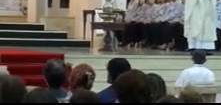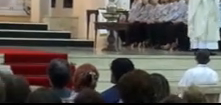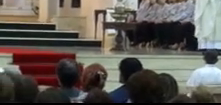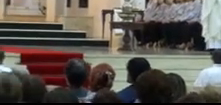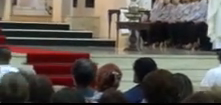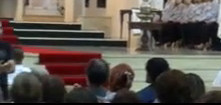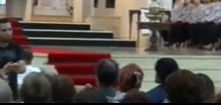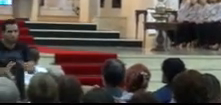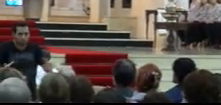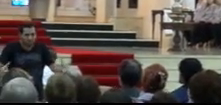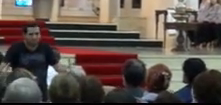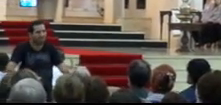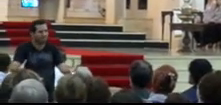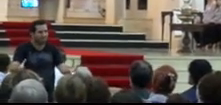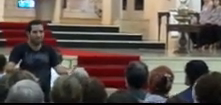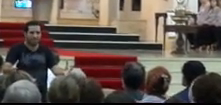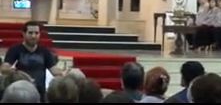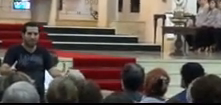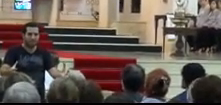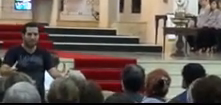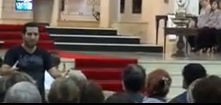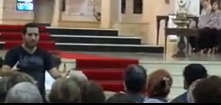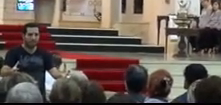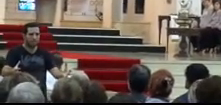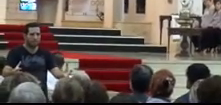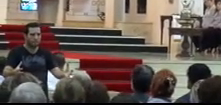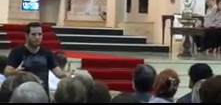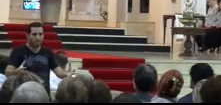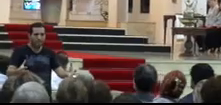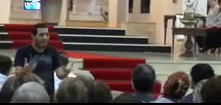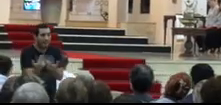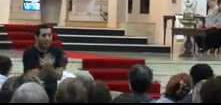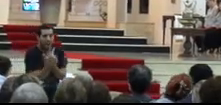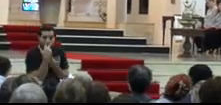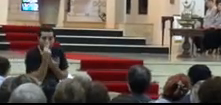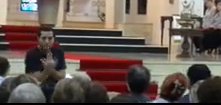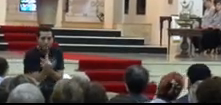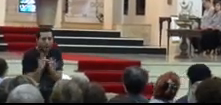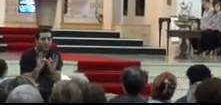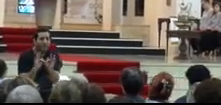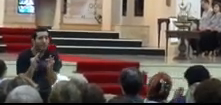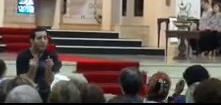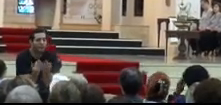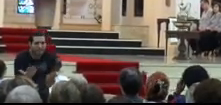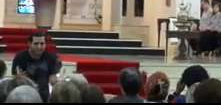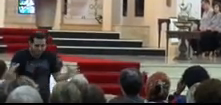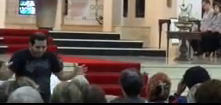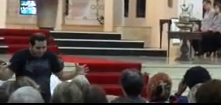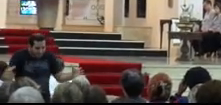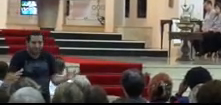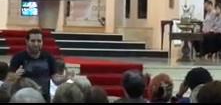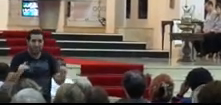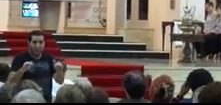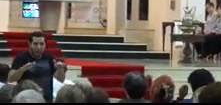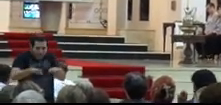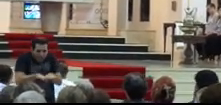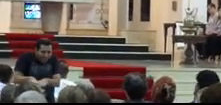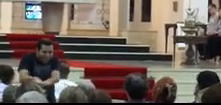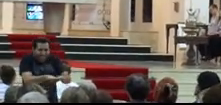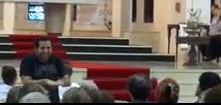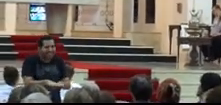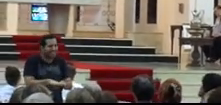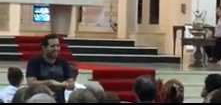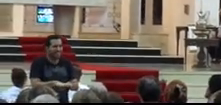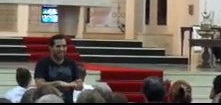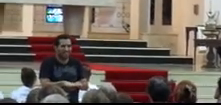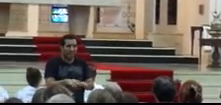que diante do outro, como família, no mesmo nível, na